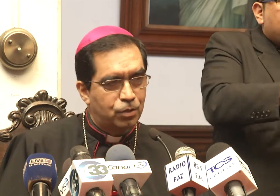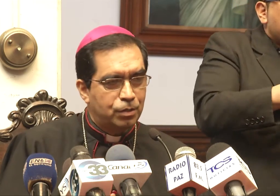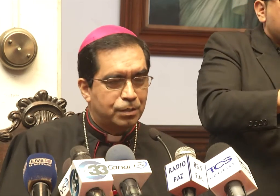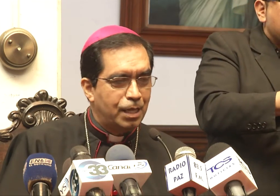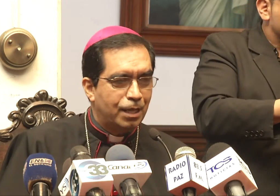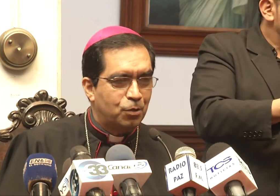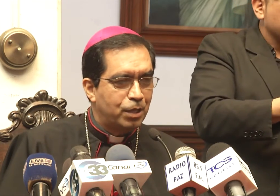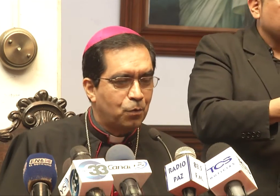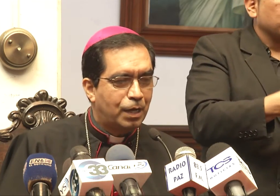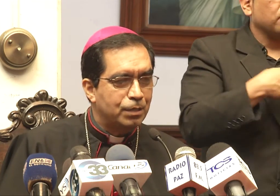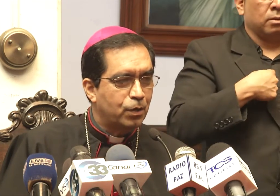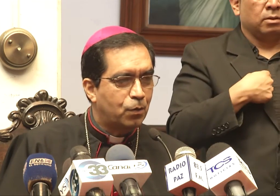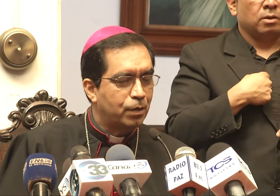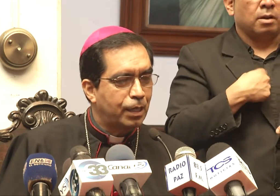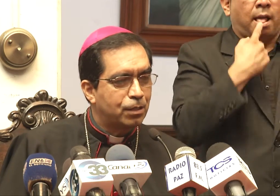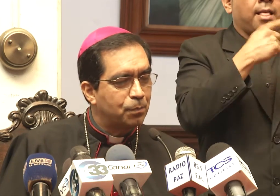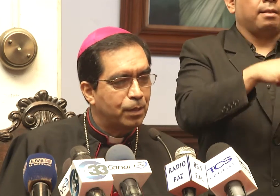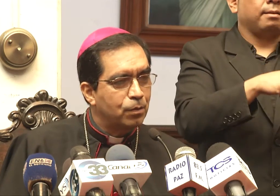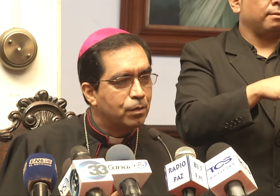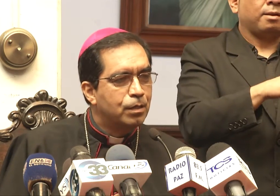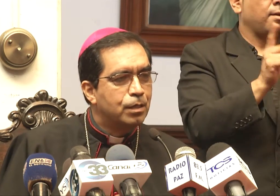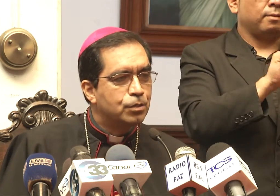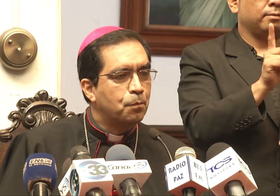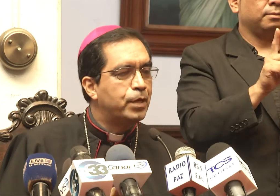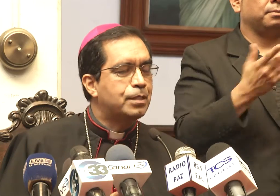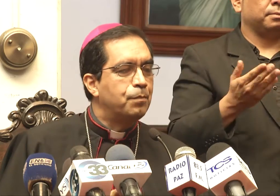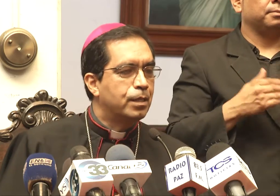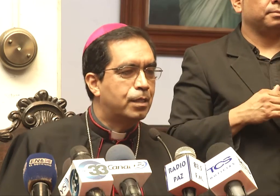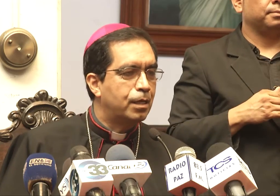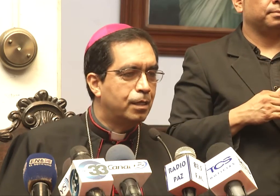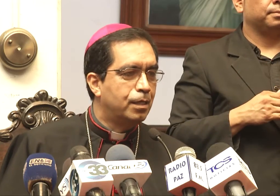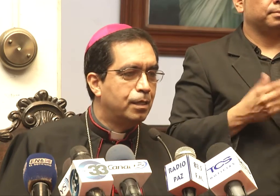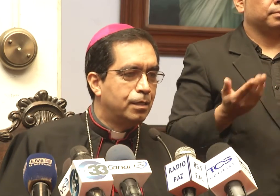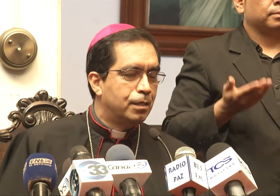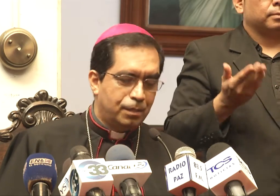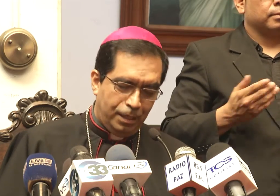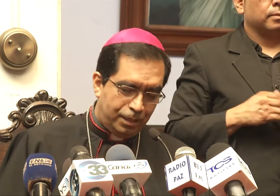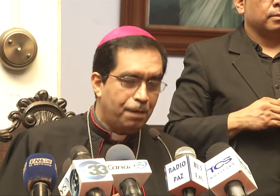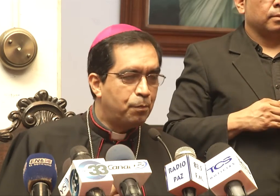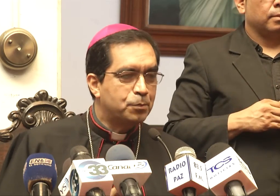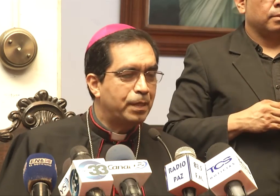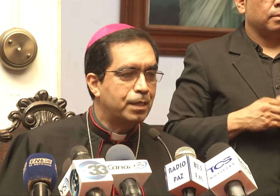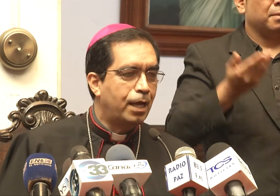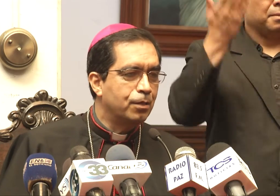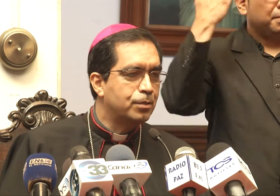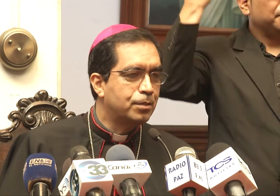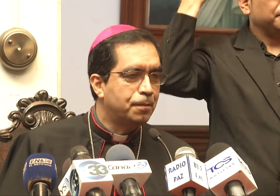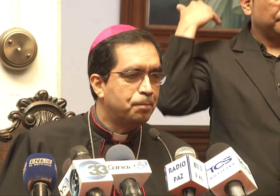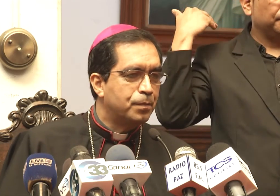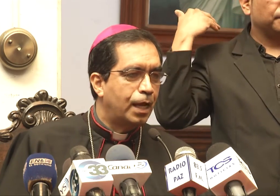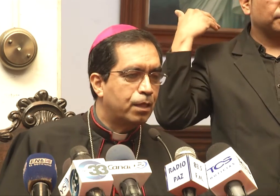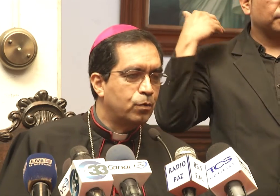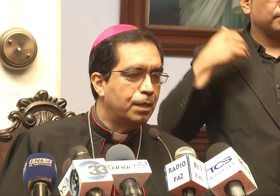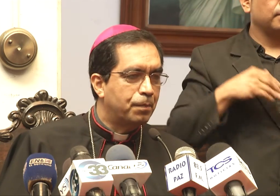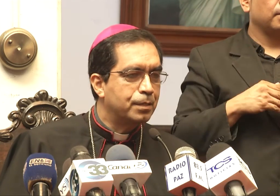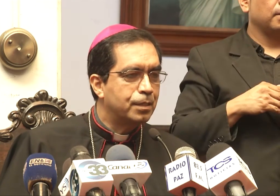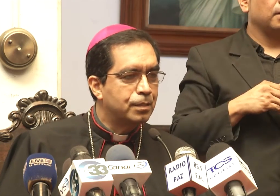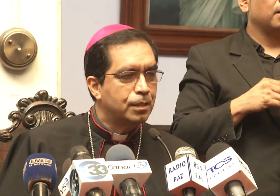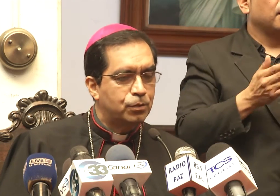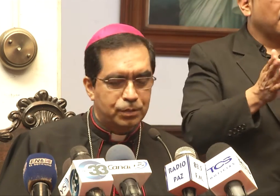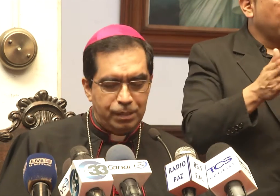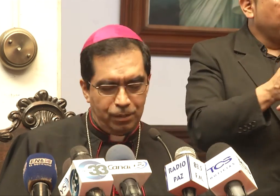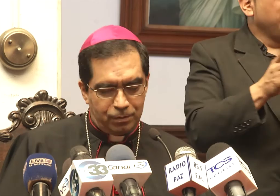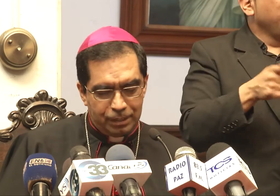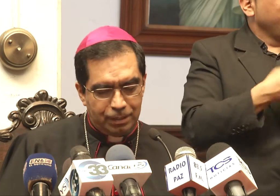que no estoy señalando ningún caso en concreto, pero supuestamente en tiempos pasados algunas